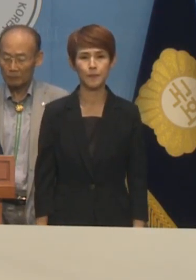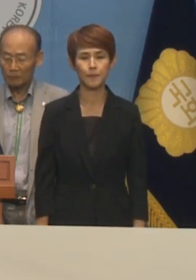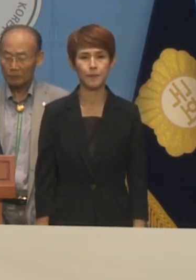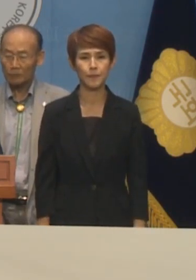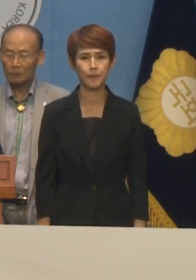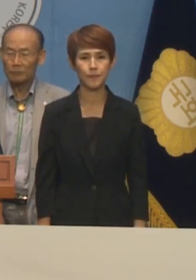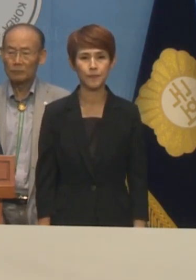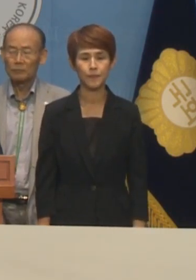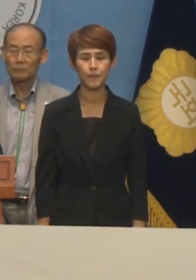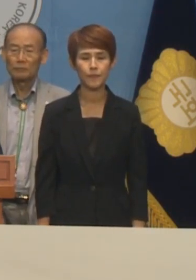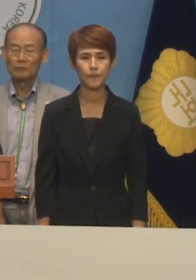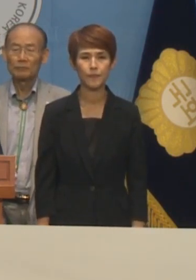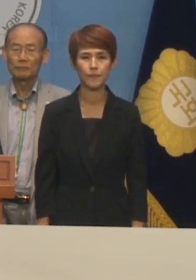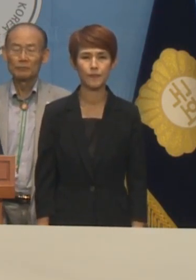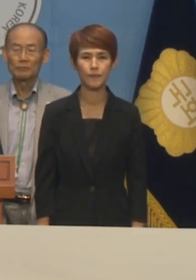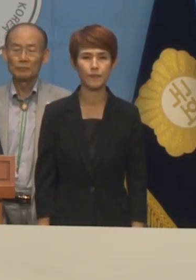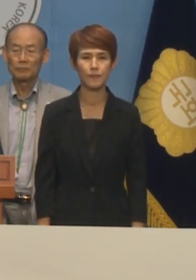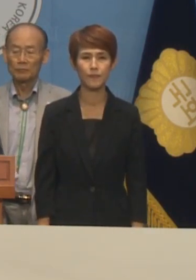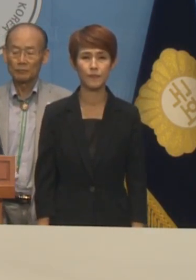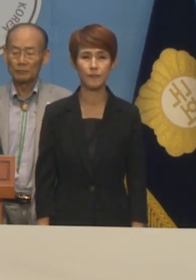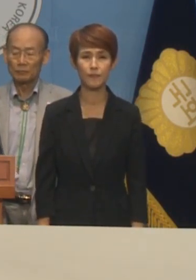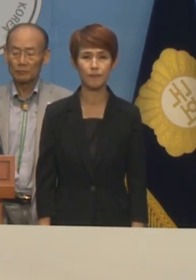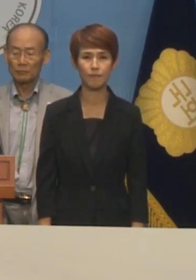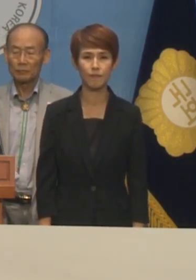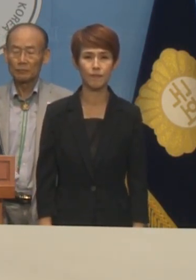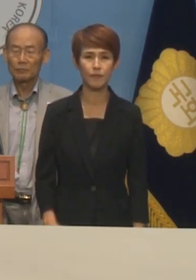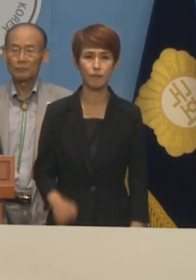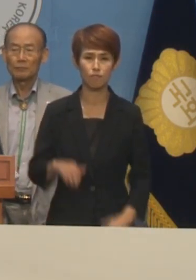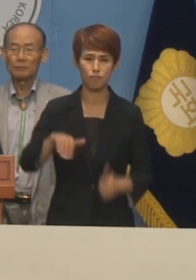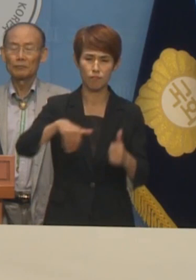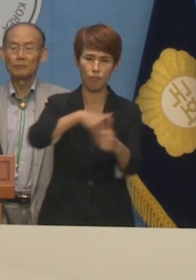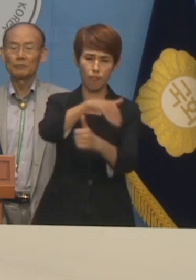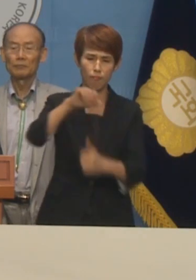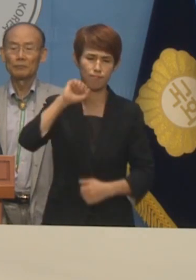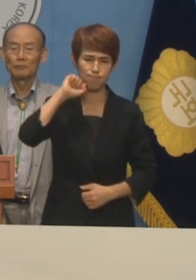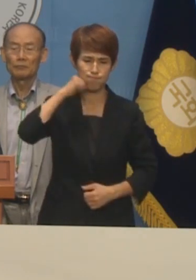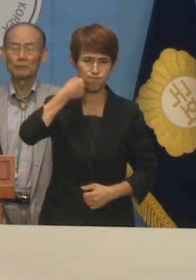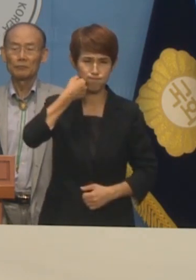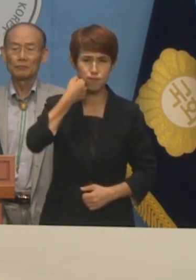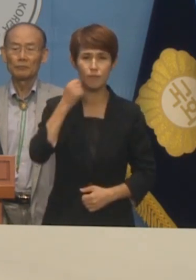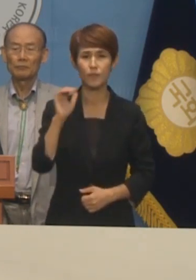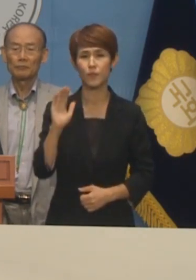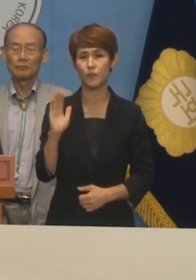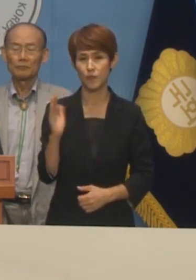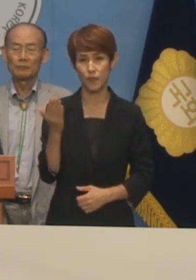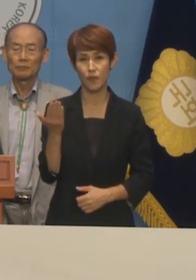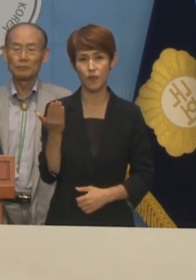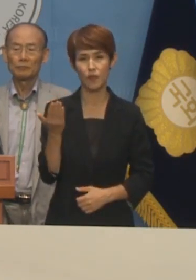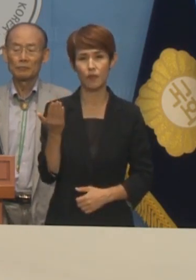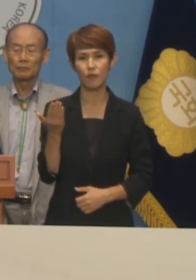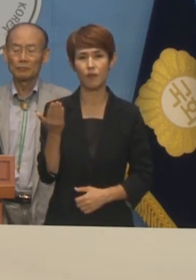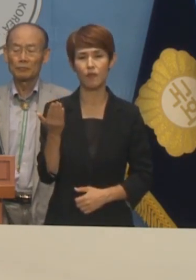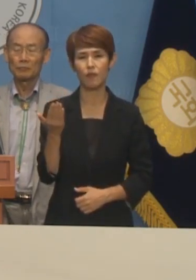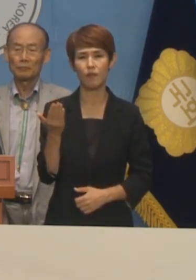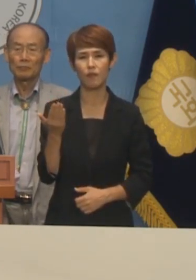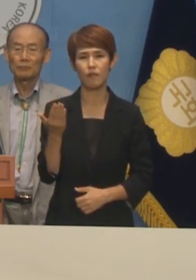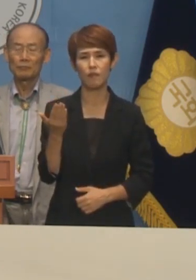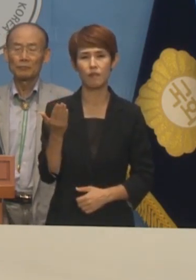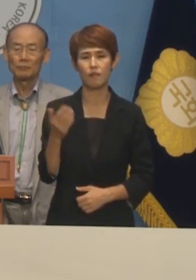대선의 국면이 대립물로 전화되어 강대강의 격렬한